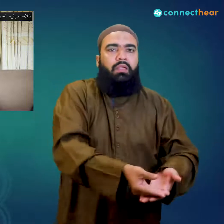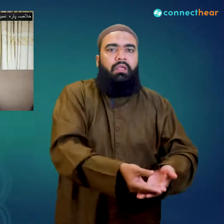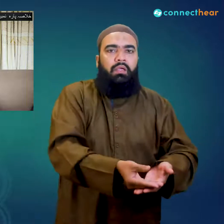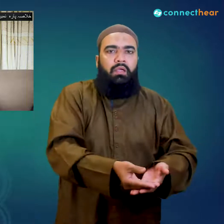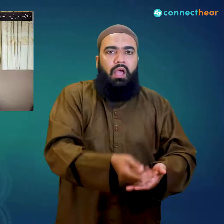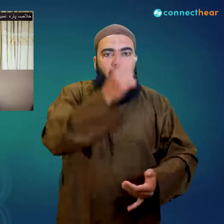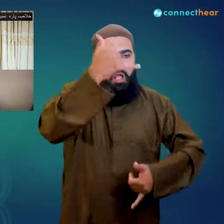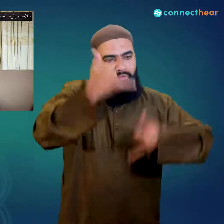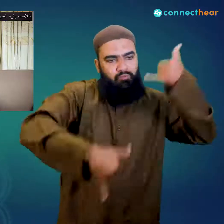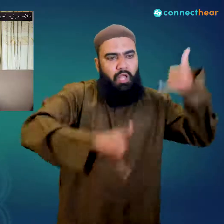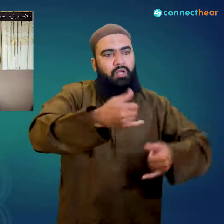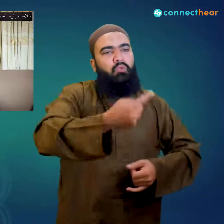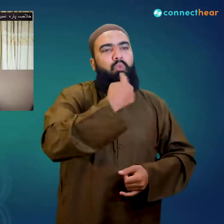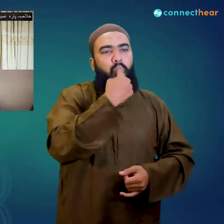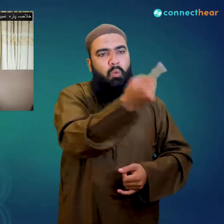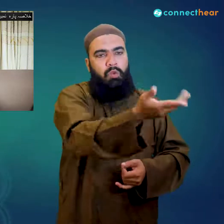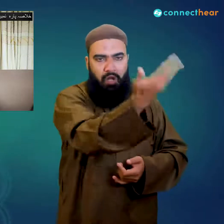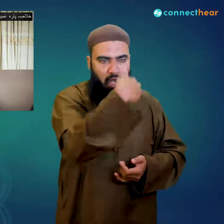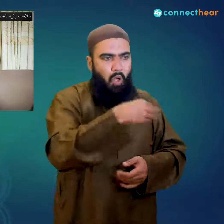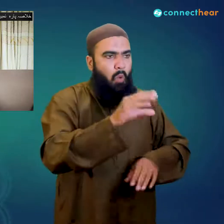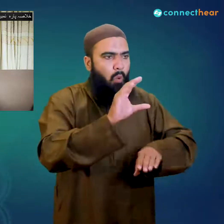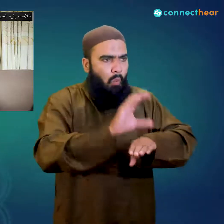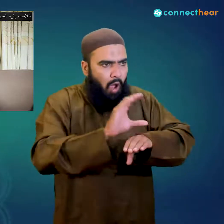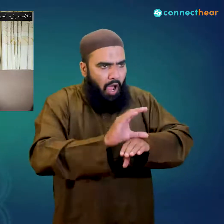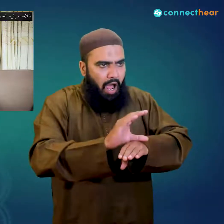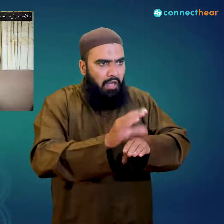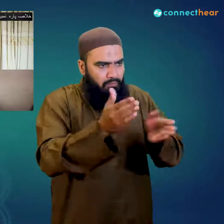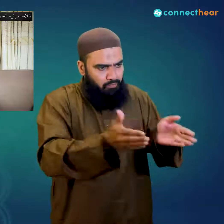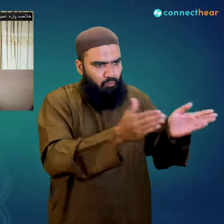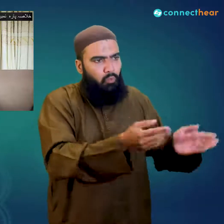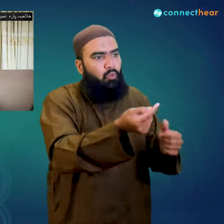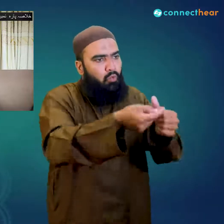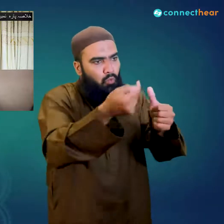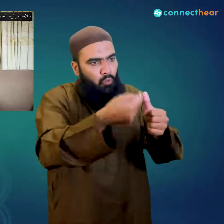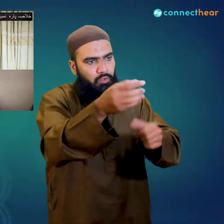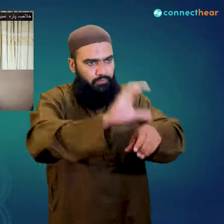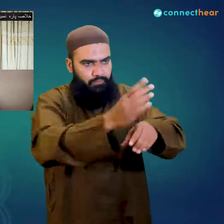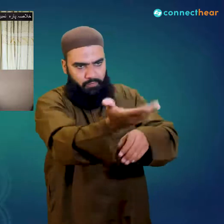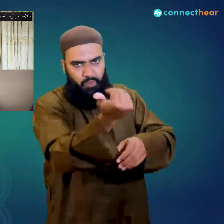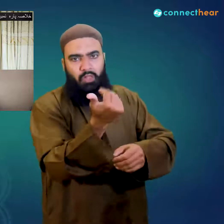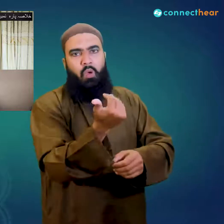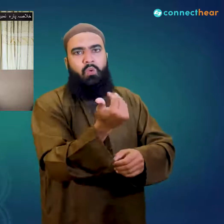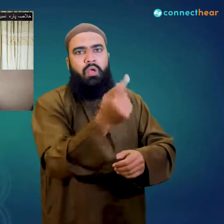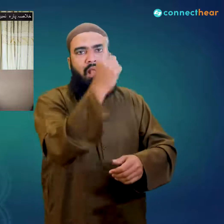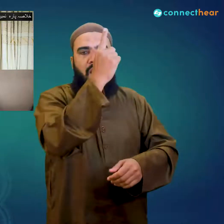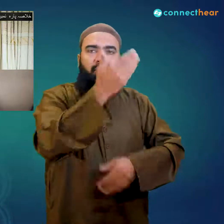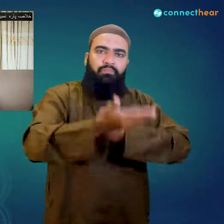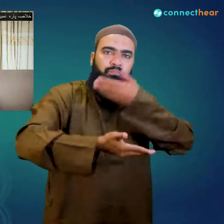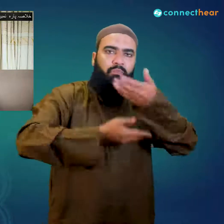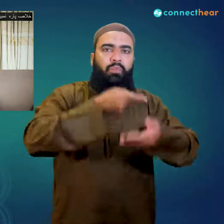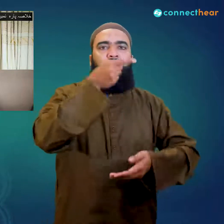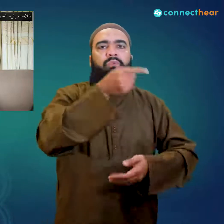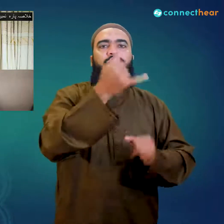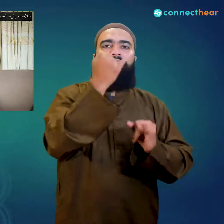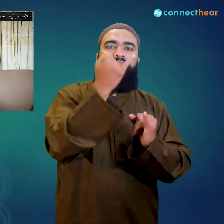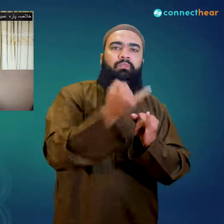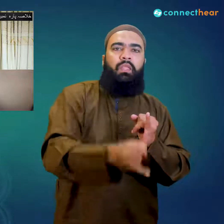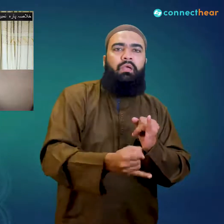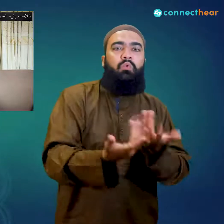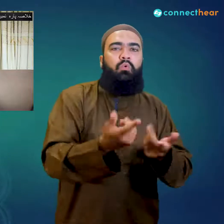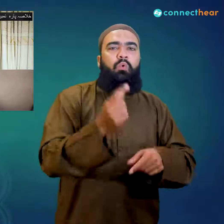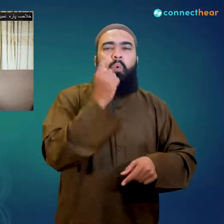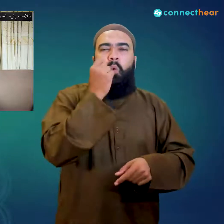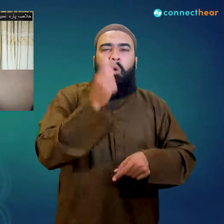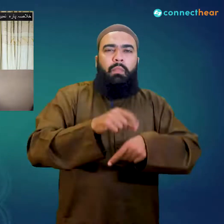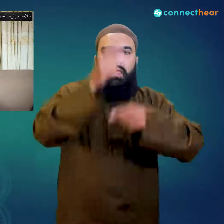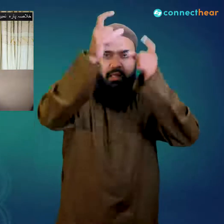صورت بھی، کوئی ایک آیت بھی نہیں ہو سکتی، کوئی انسان اس پر قادر نہیں کہ وہ قرآن جیسی کوئی آیت